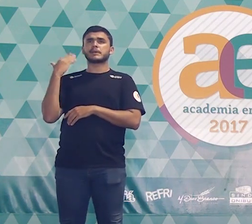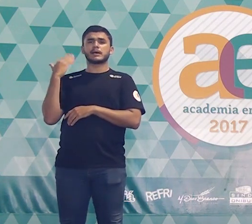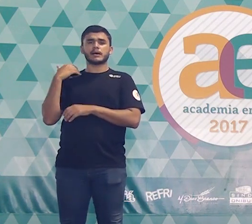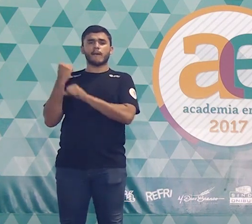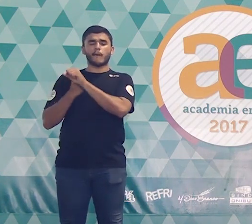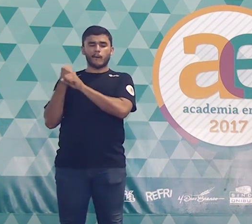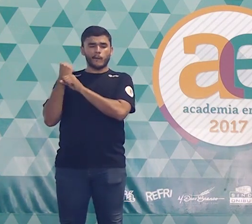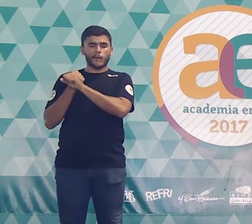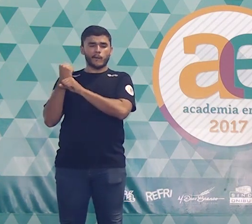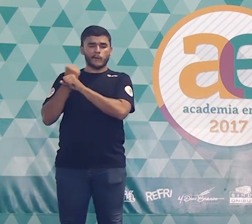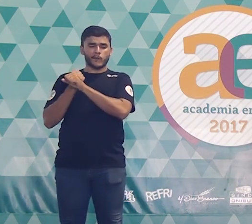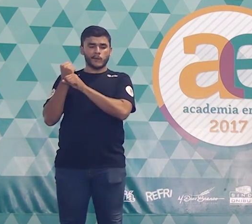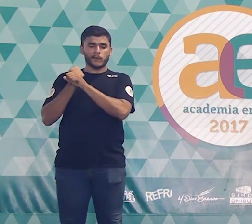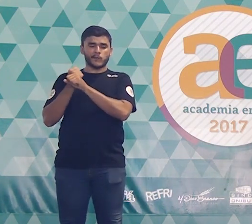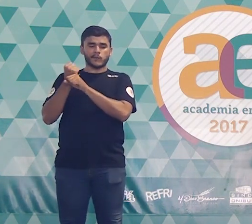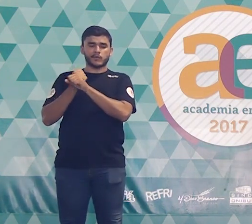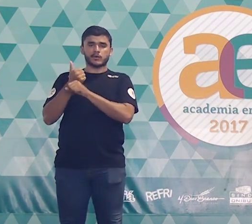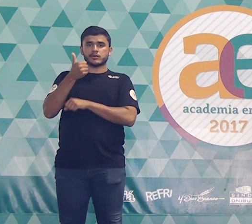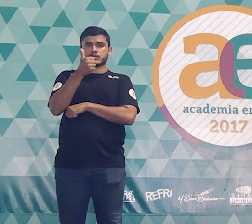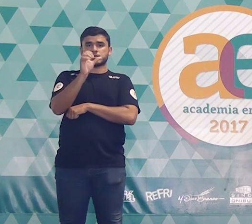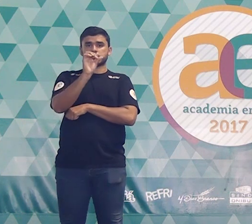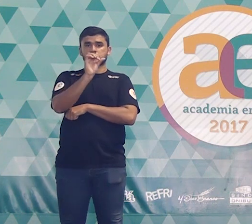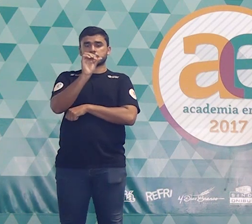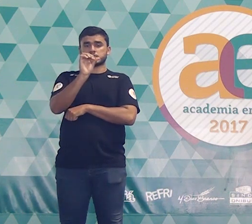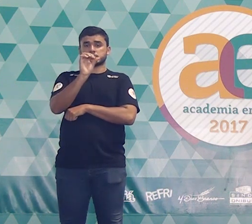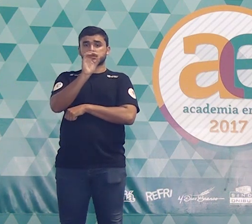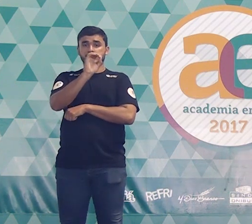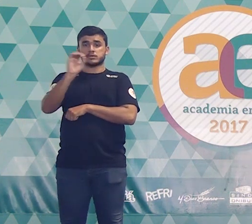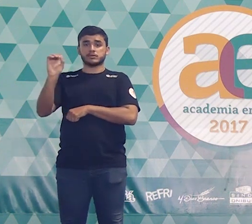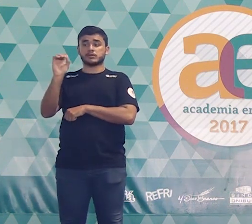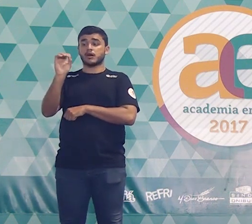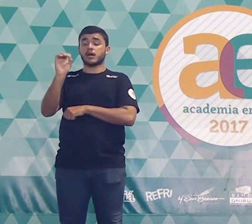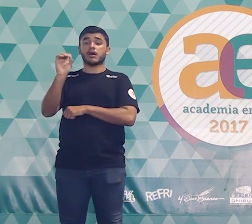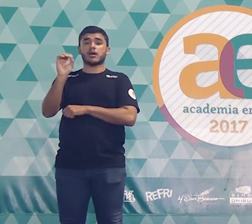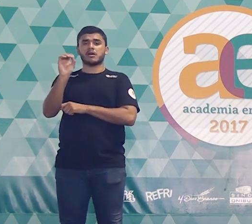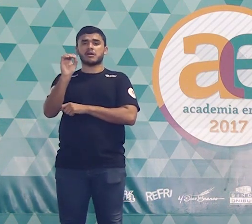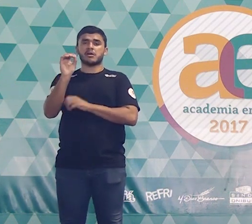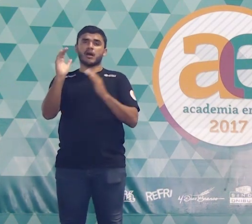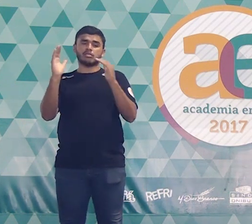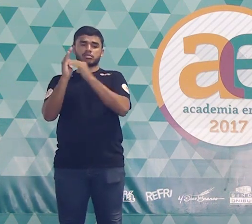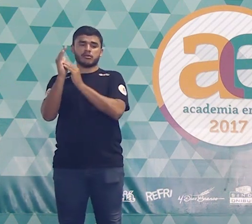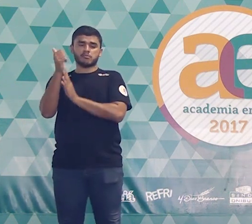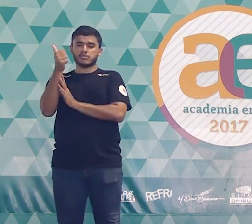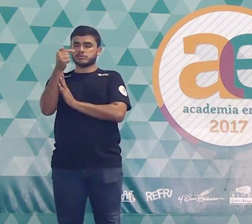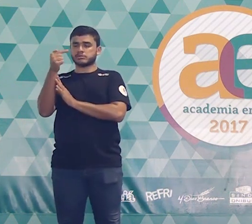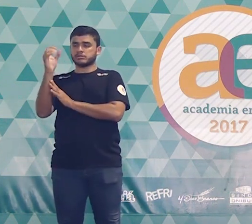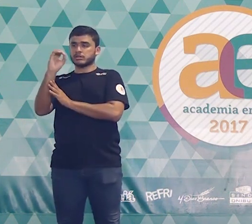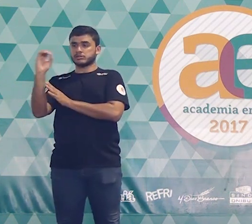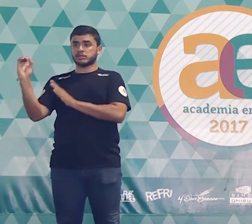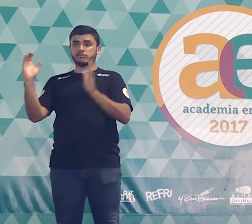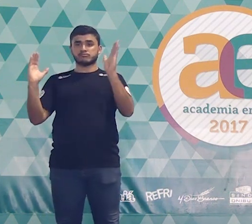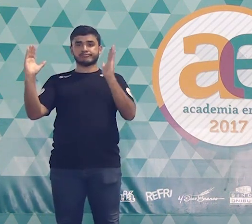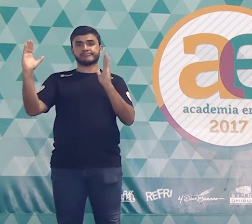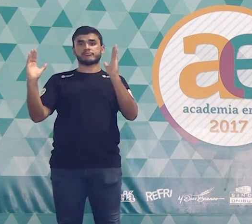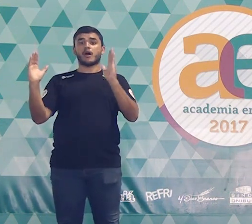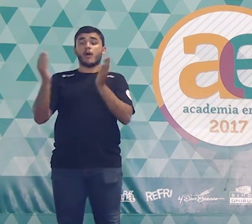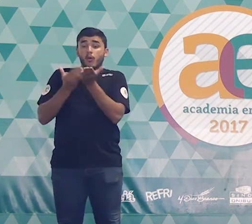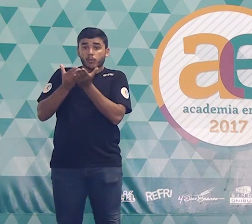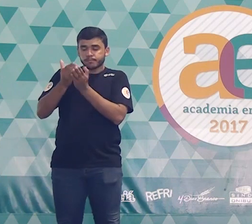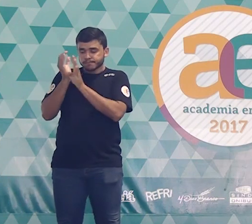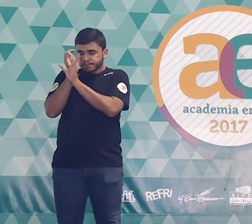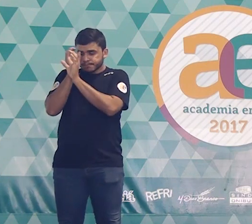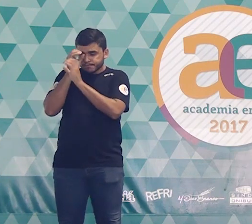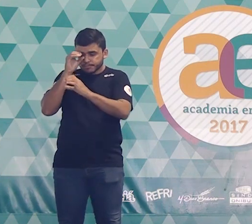em 1600 a 1700 é quando se observou a célula pela primeira vez. Então, quer dizer, para a